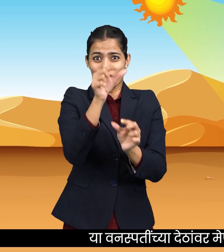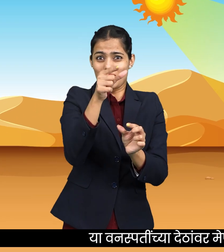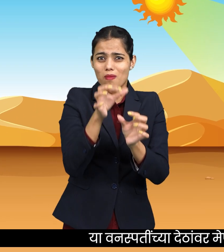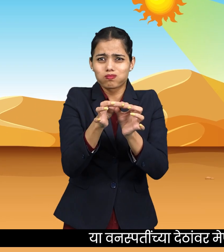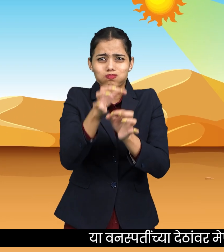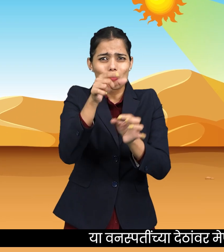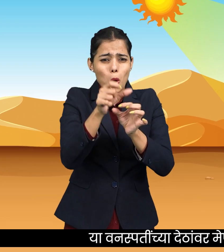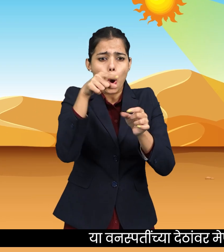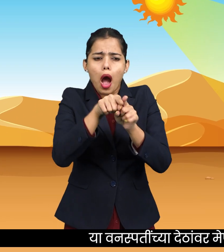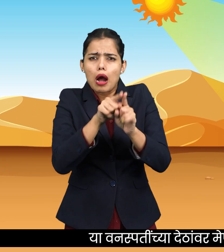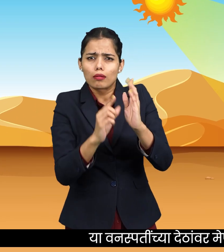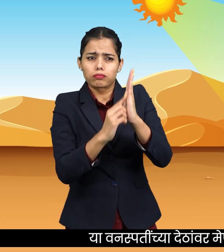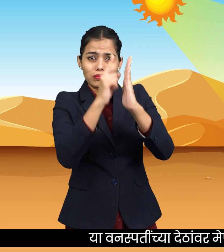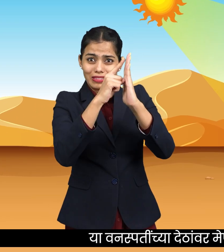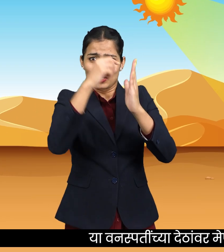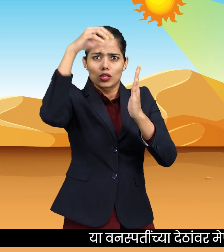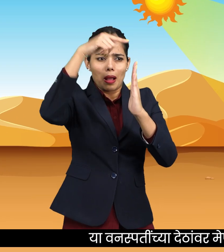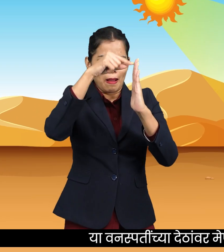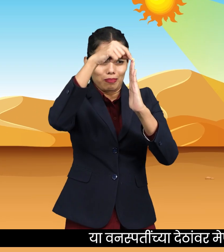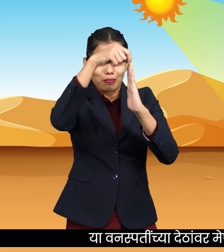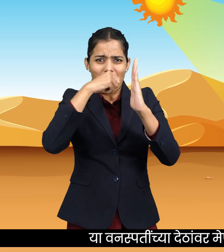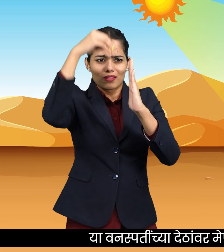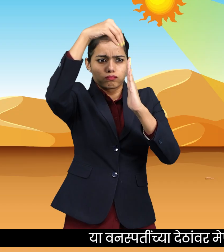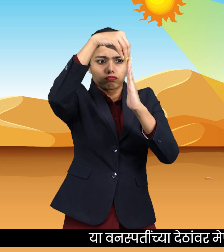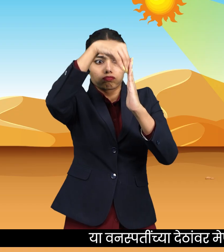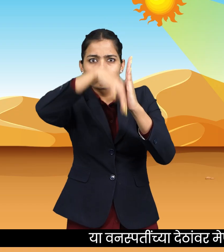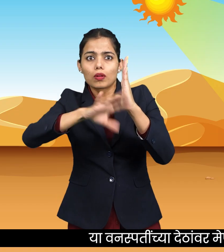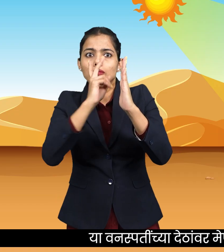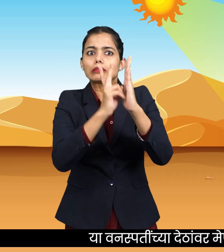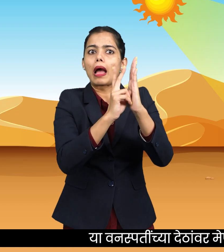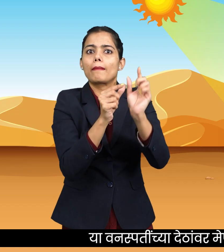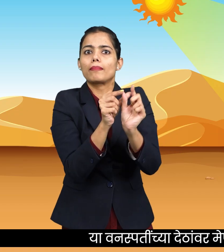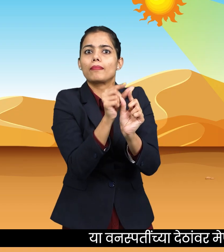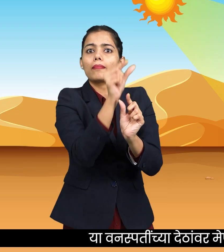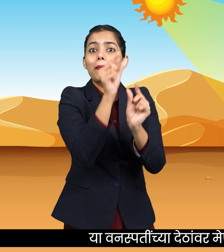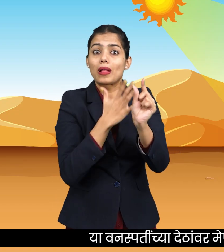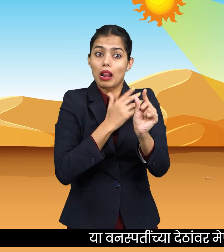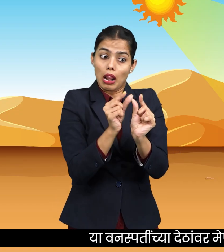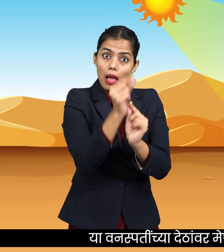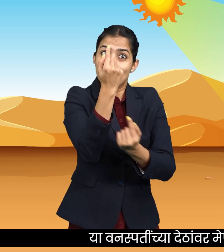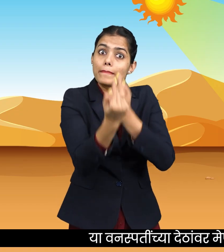या वनस्पतींच्या देठावर मेणयुक्त पदार्थांचा जाड थर असतो.